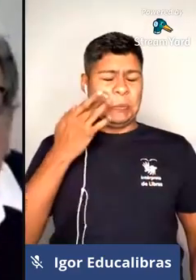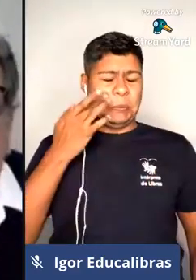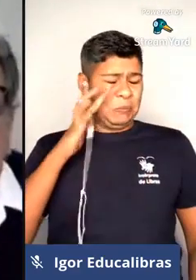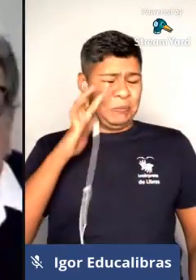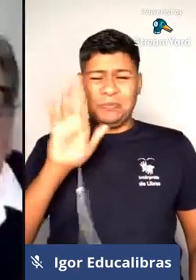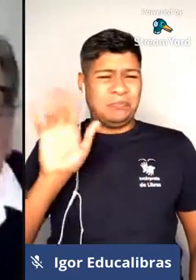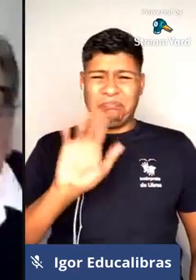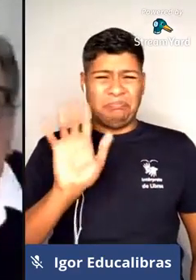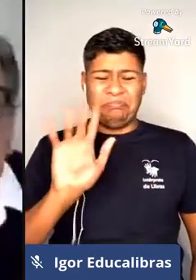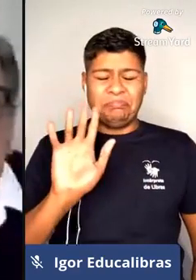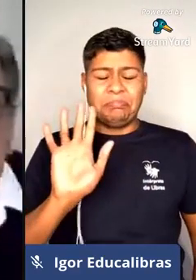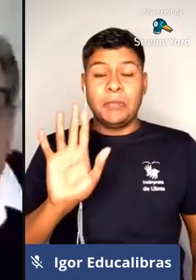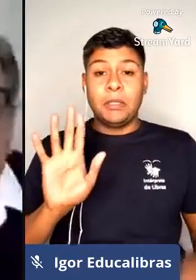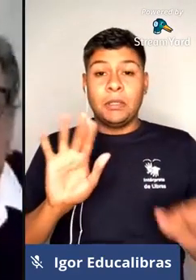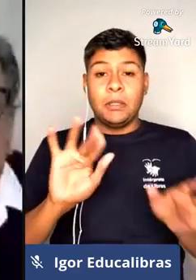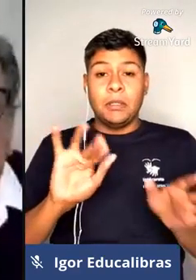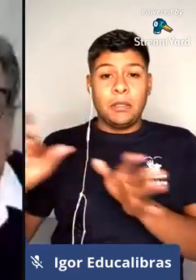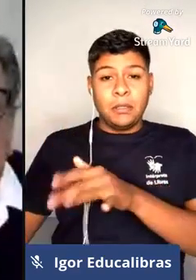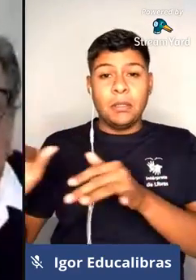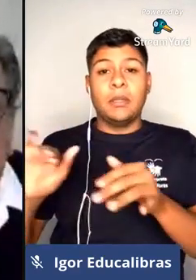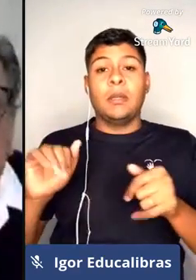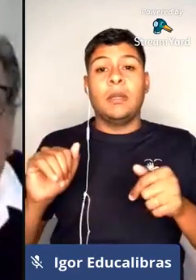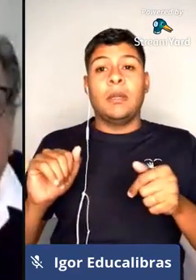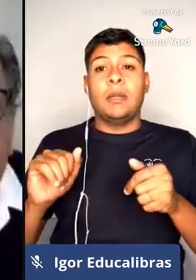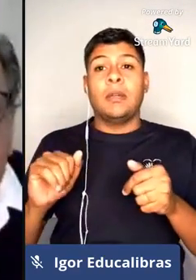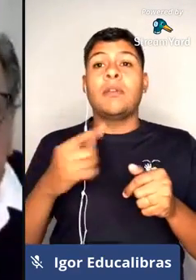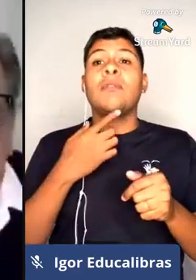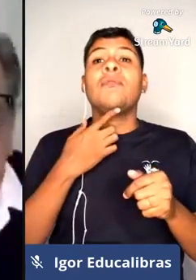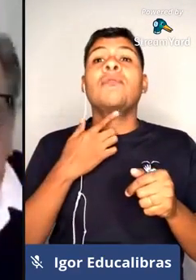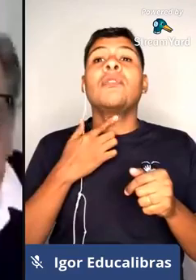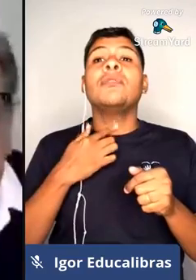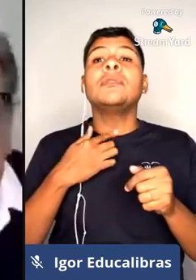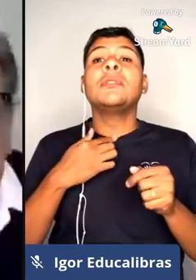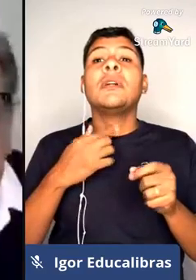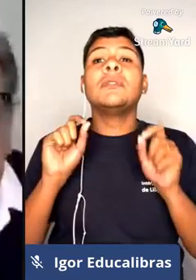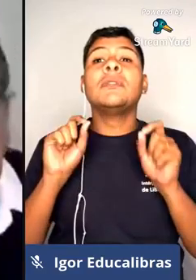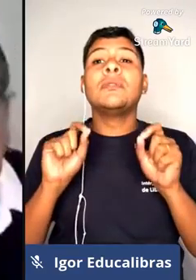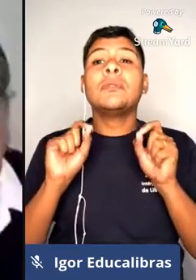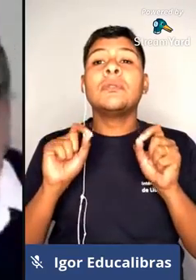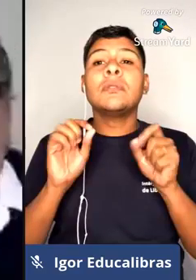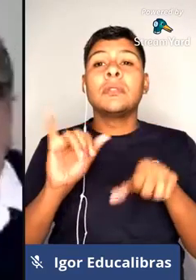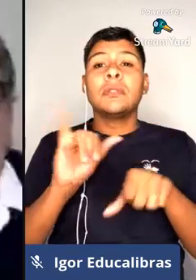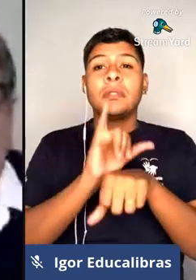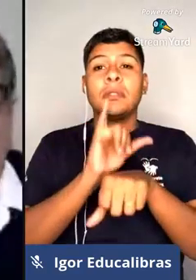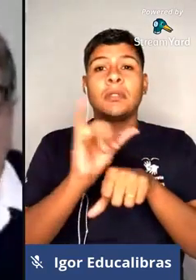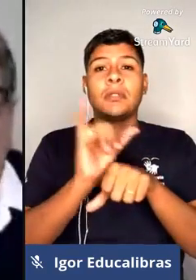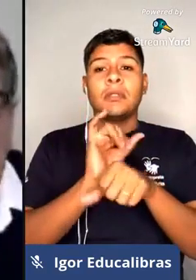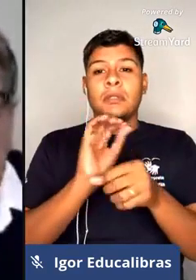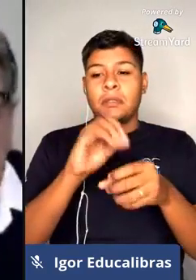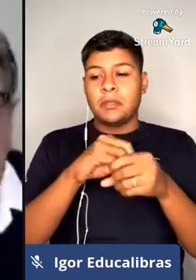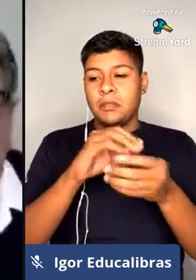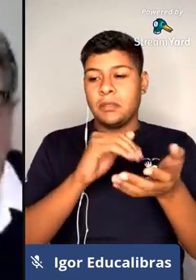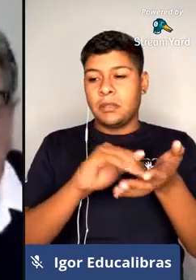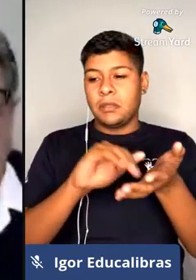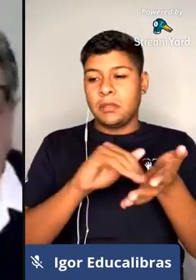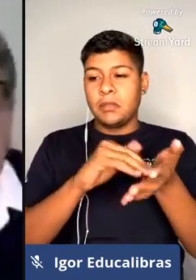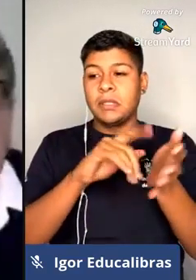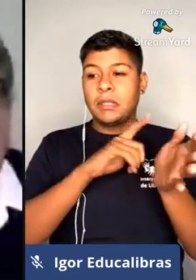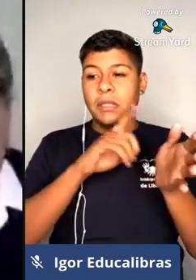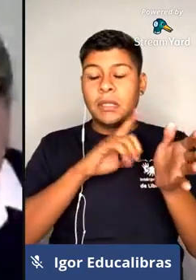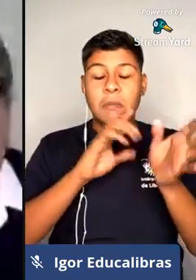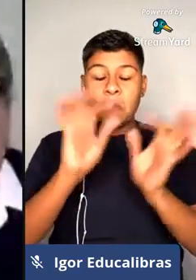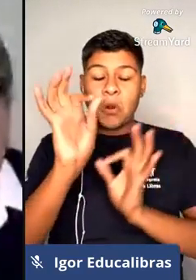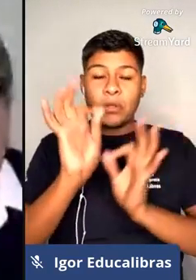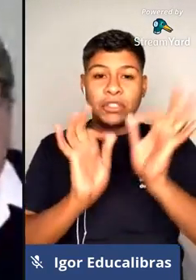Nós tínhamos, por vontade, desde que entrei na secretaria, já tinha lá um projeto,